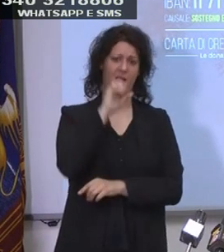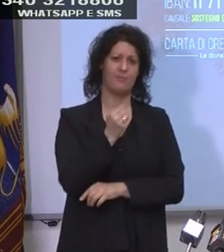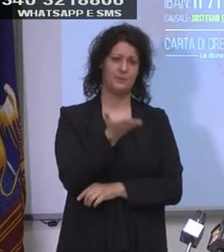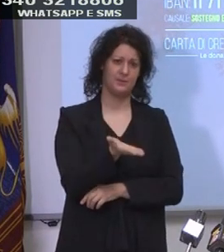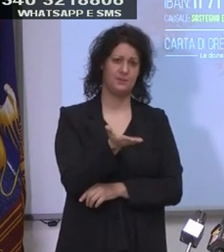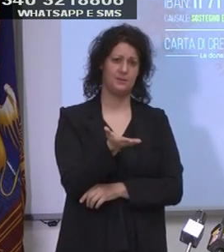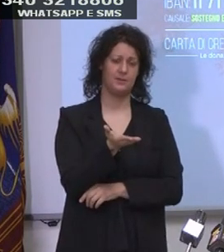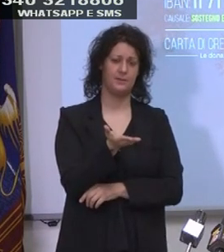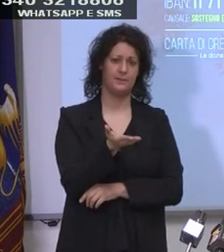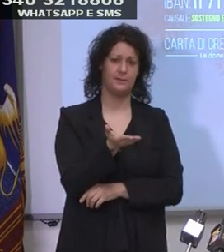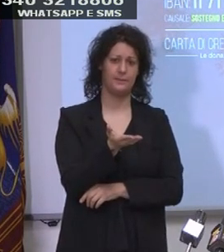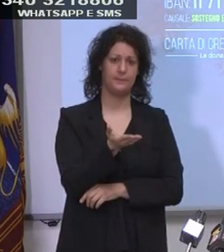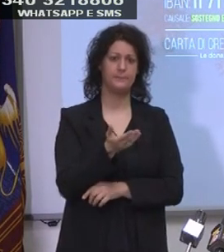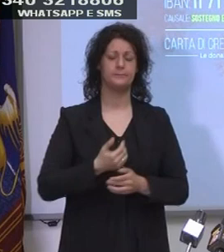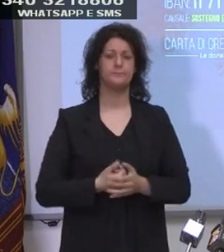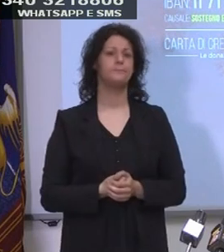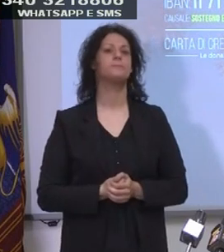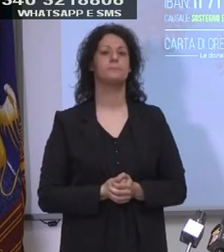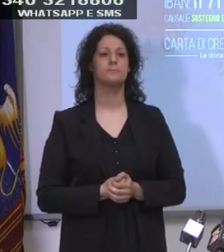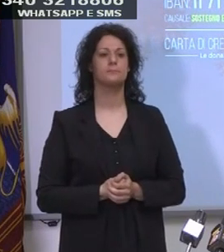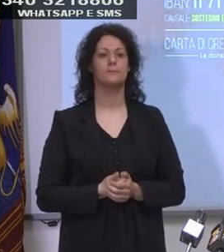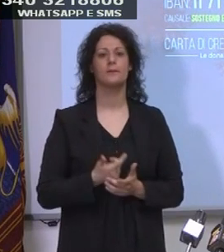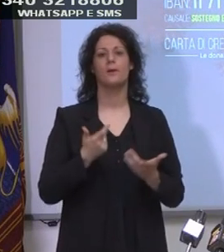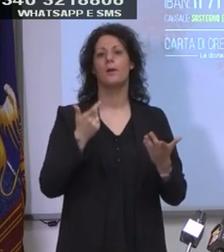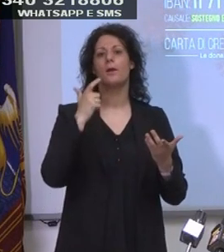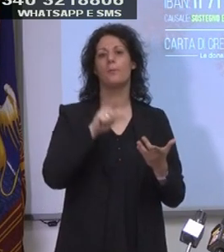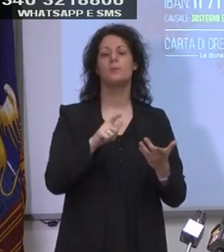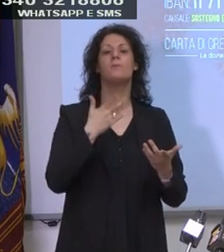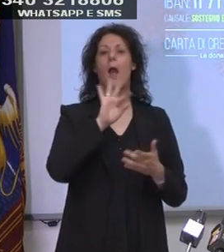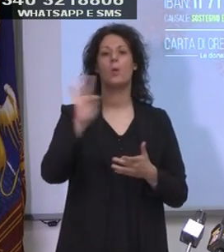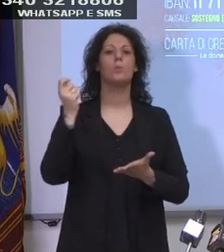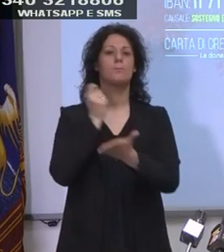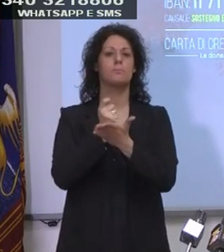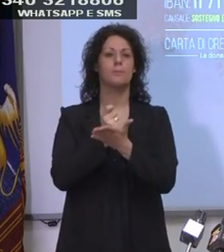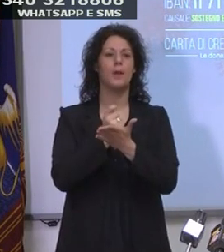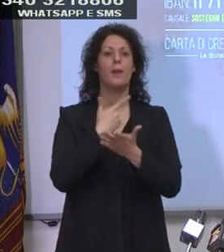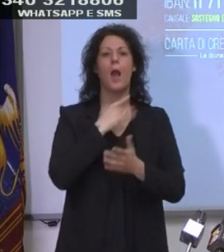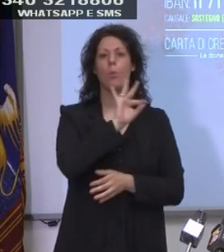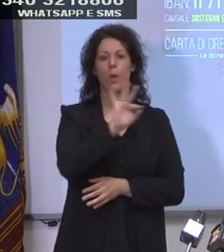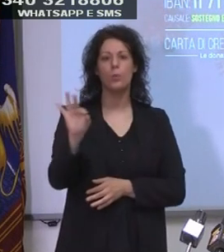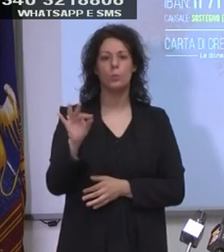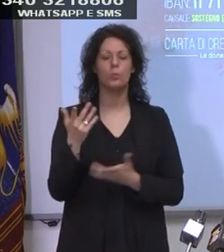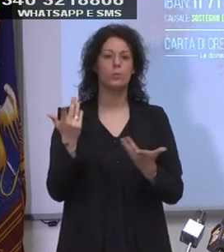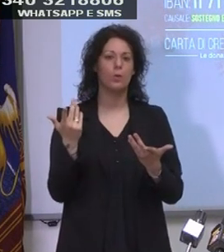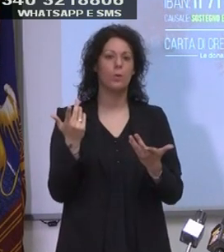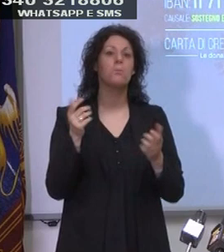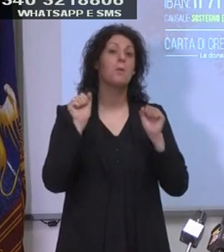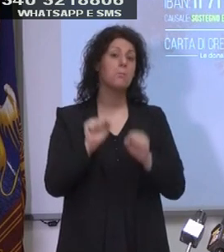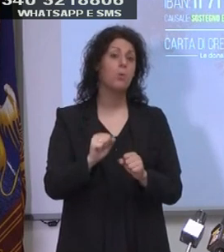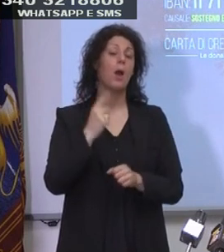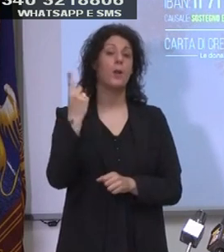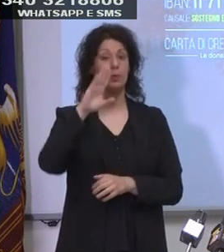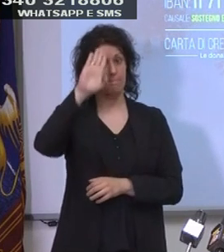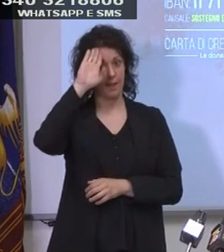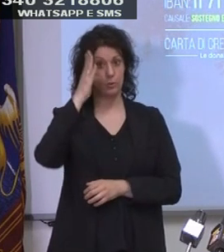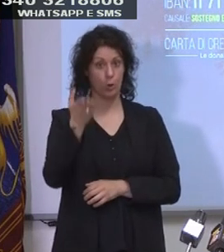che liquidano i padroni di casa come dei ricconi e tutti i problemi ce li hanno gli altri. Penso anche che magari ci sia qualche padrone di casa che magari vive